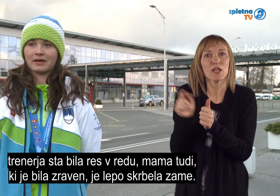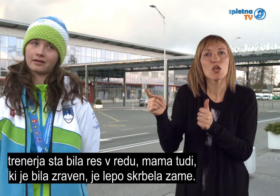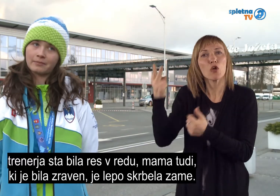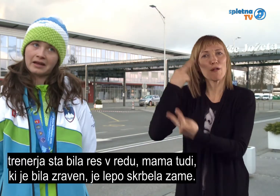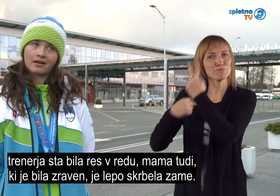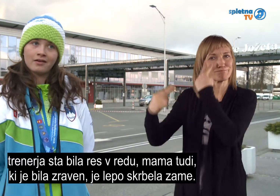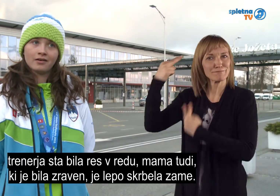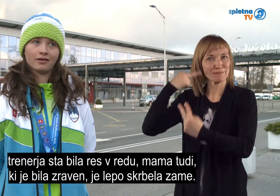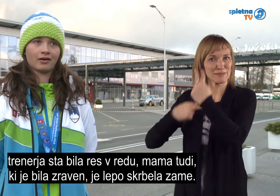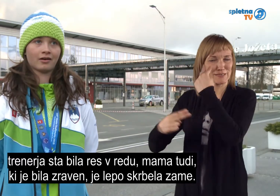za mene.